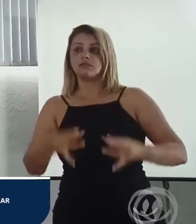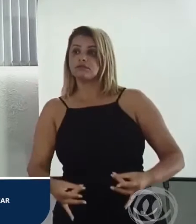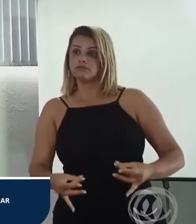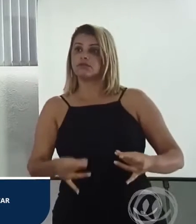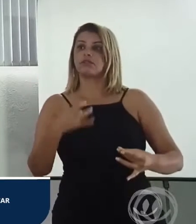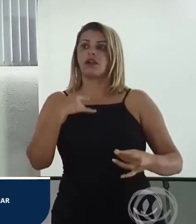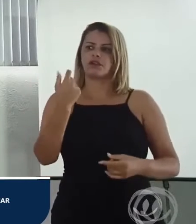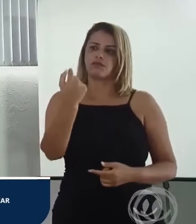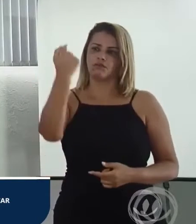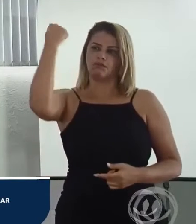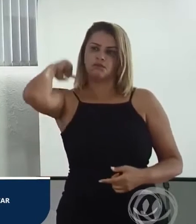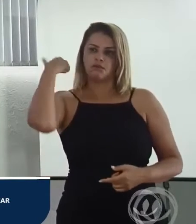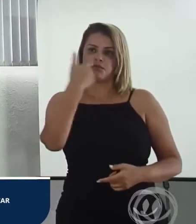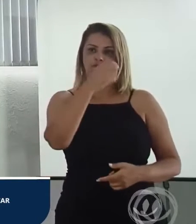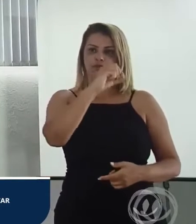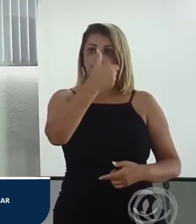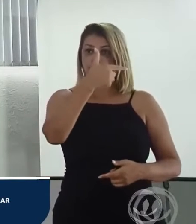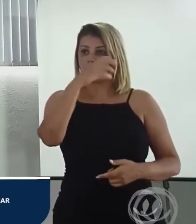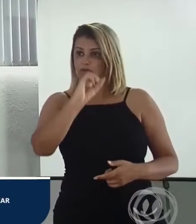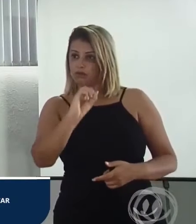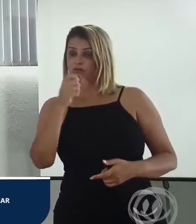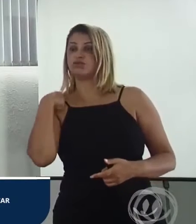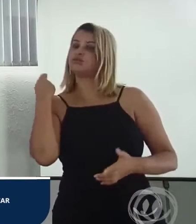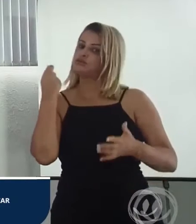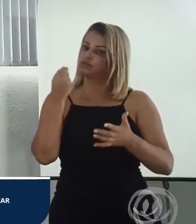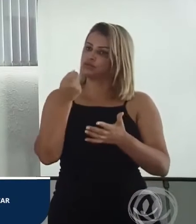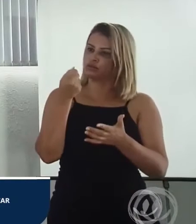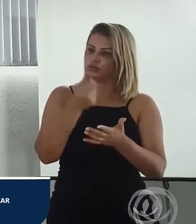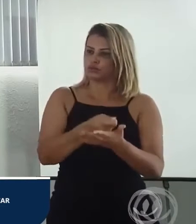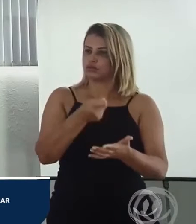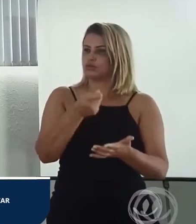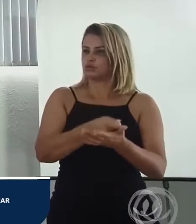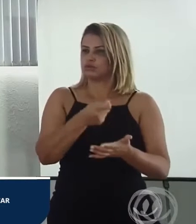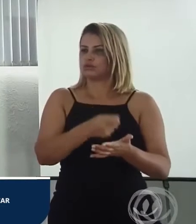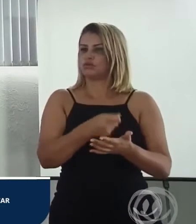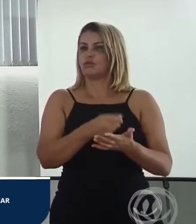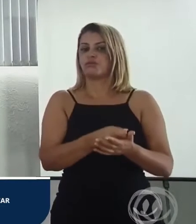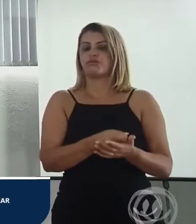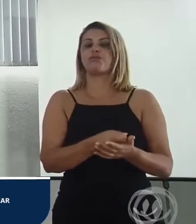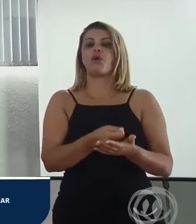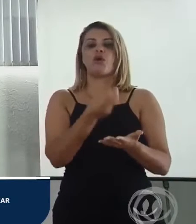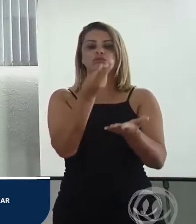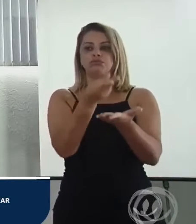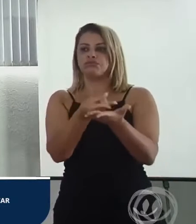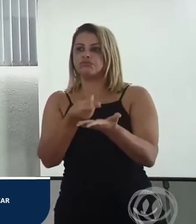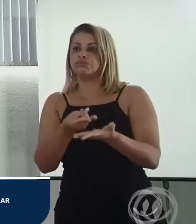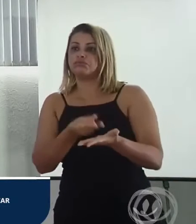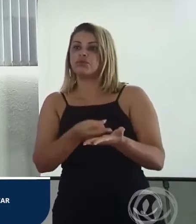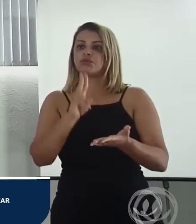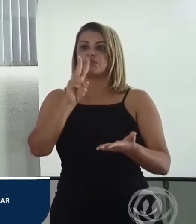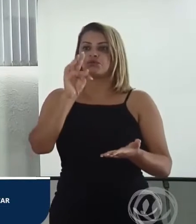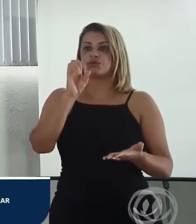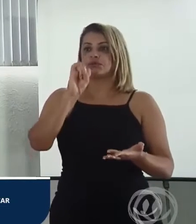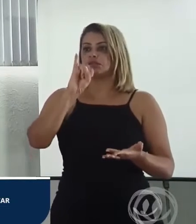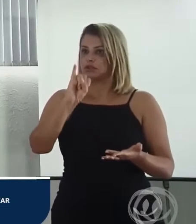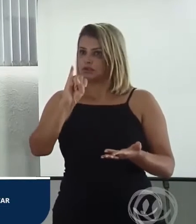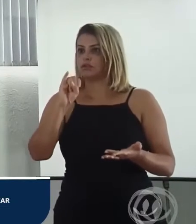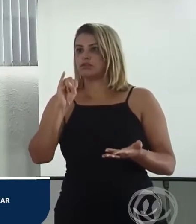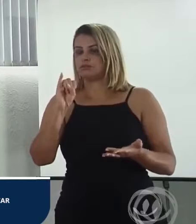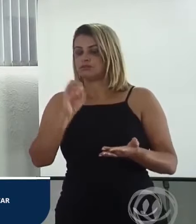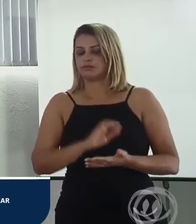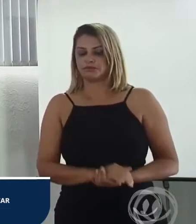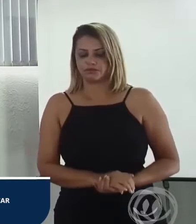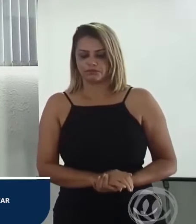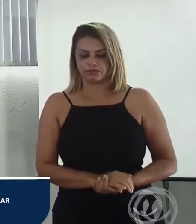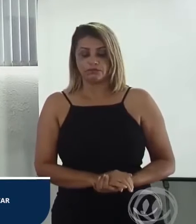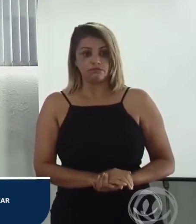para leitos de UTI, e nós vamos conseguir contratualizar e finalizar esses leitos para atendimento a partir do dia 1º.